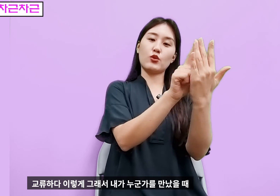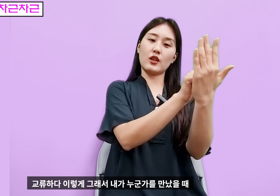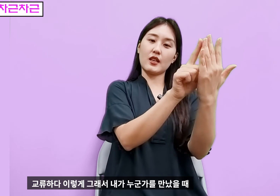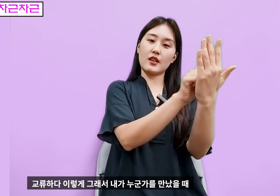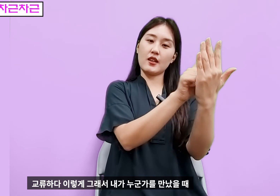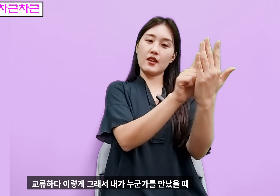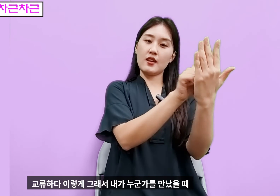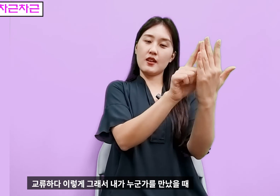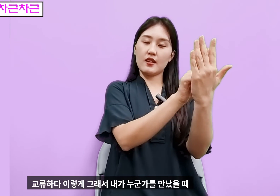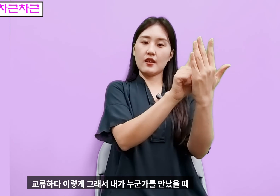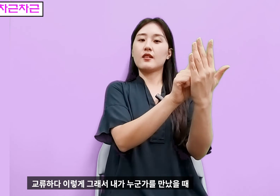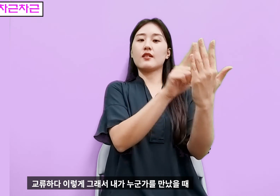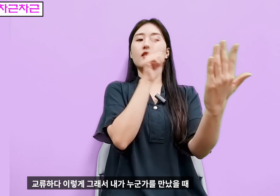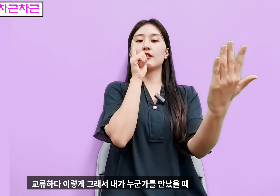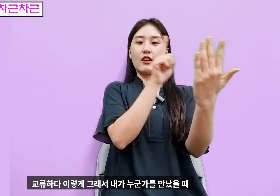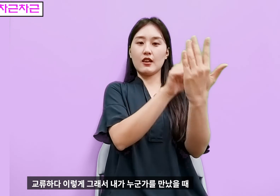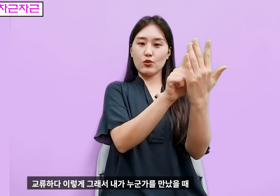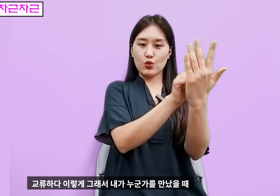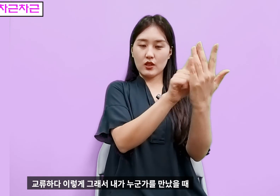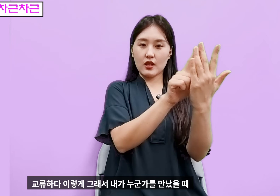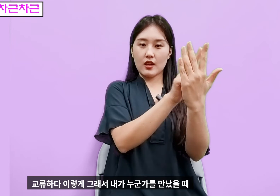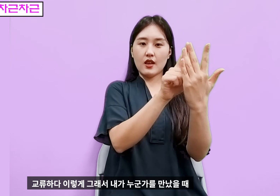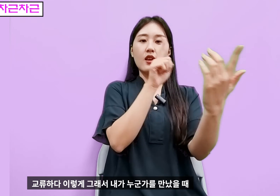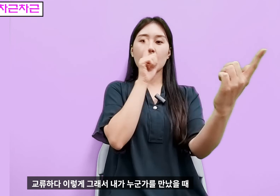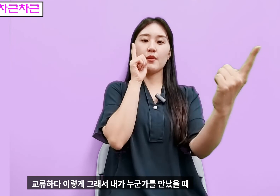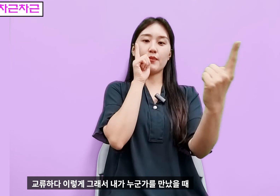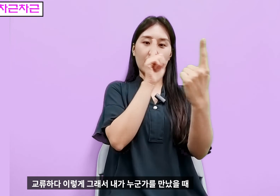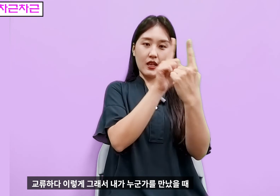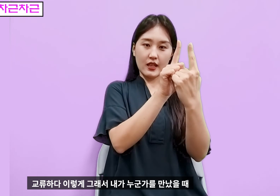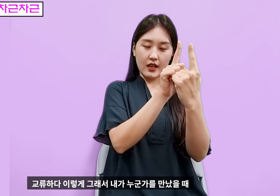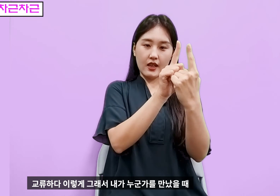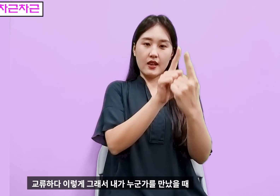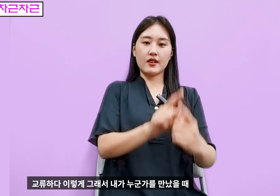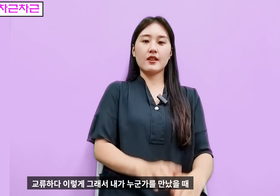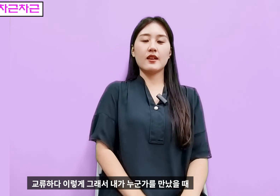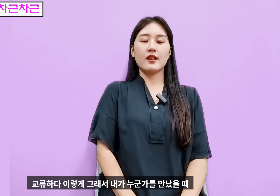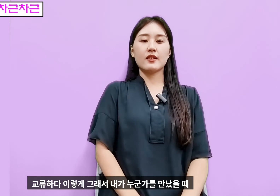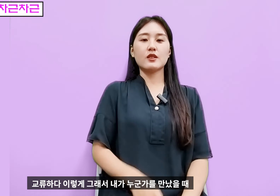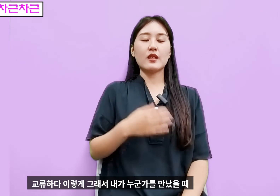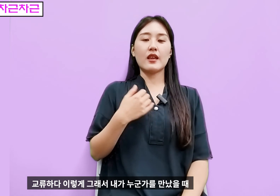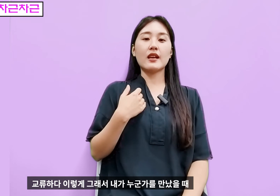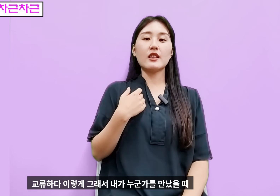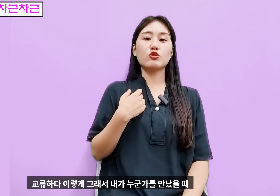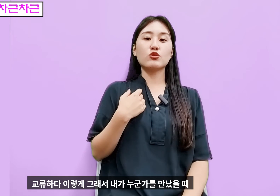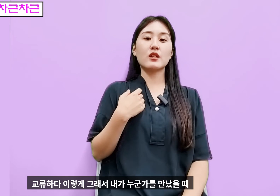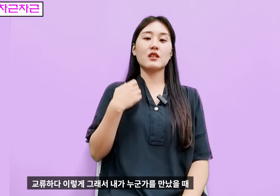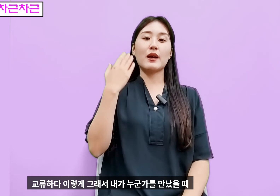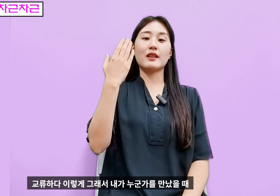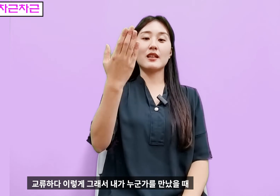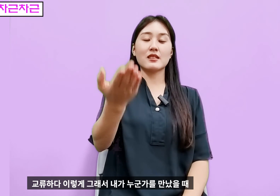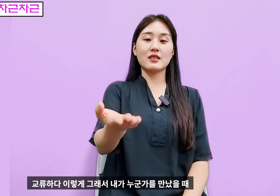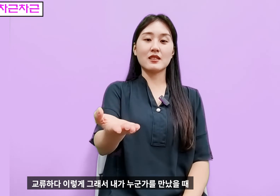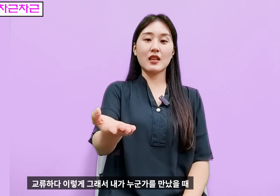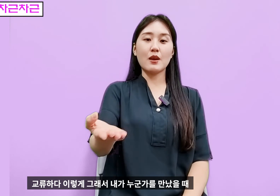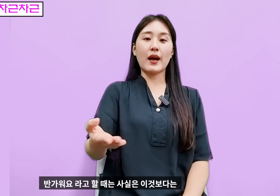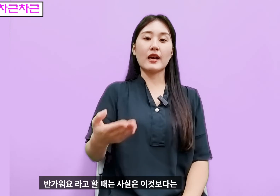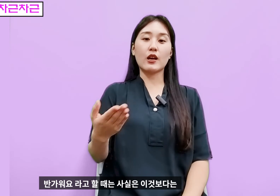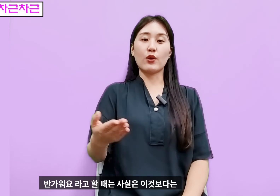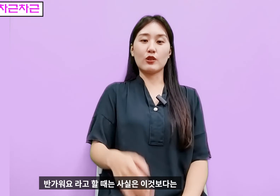교류하다. 이렇게 만나다. 그래서 내가 누군가를 만났을 때 반가워요 라고